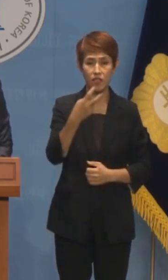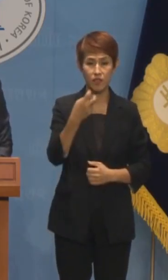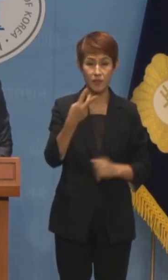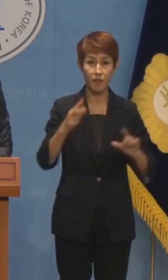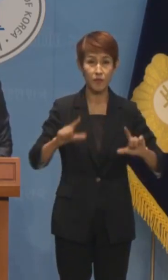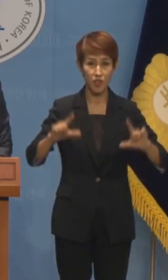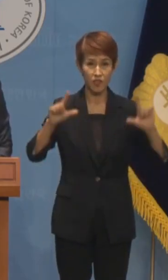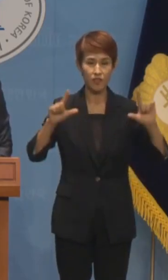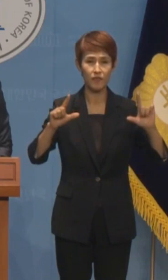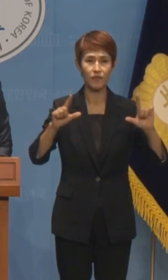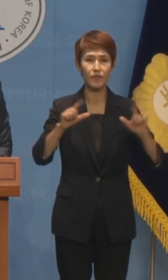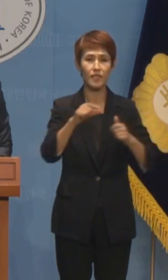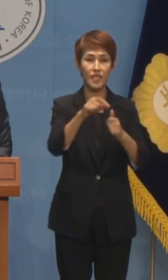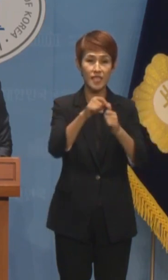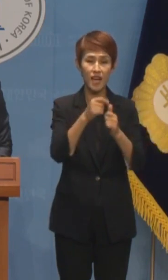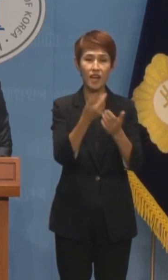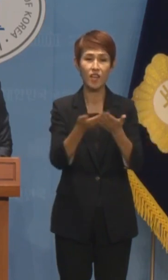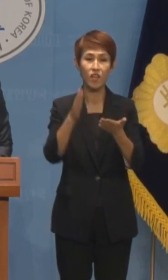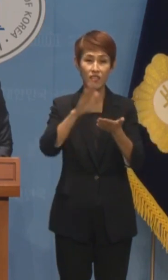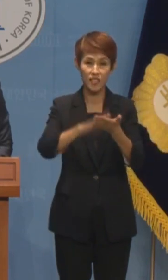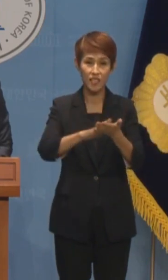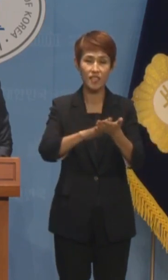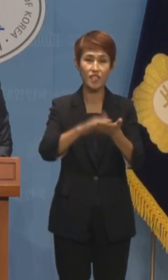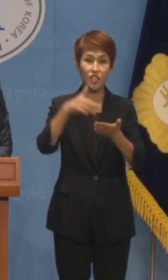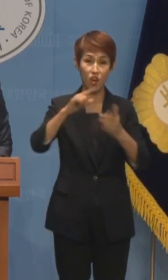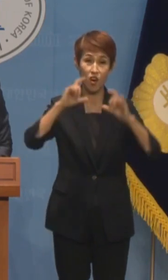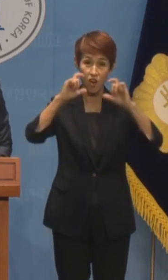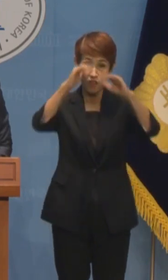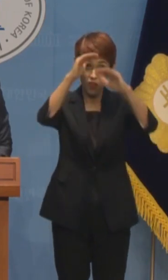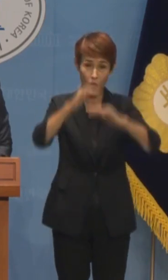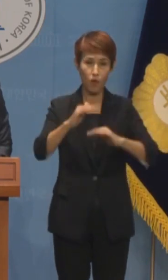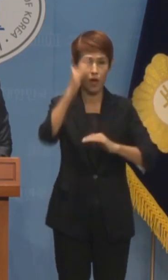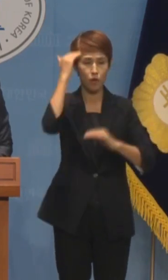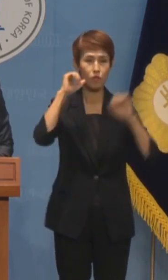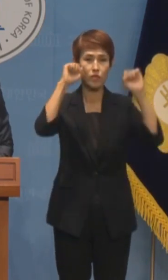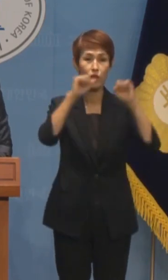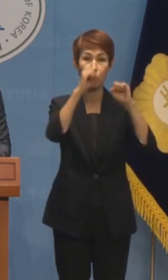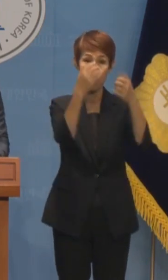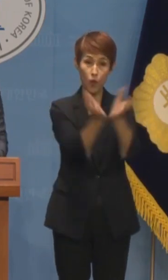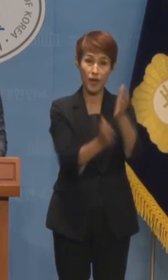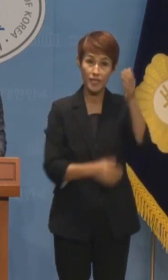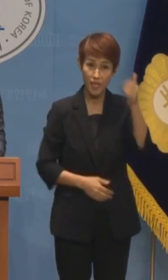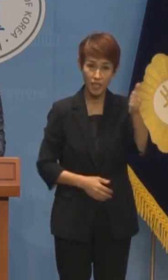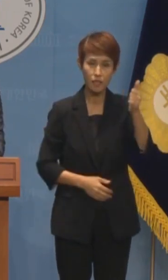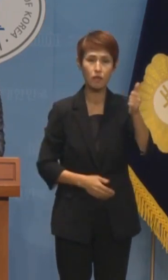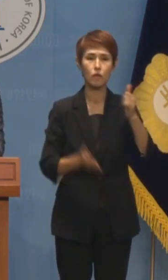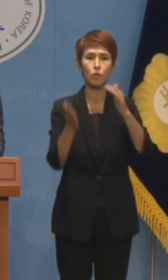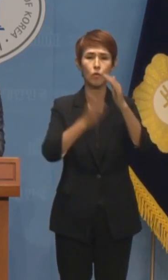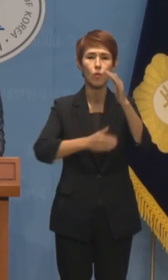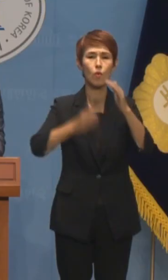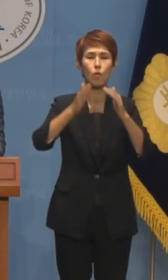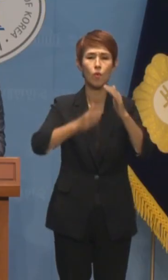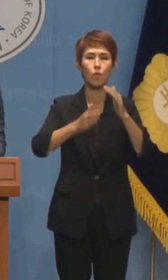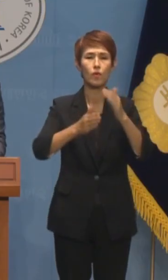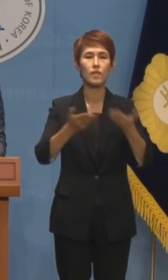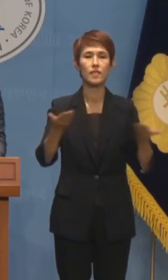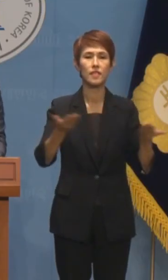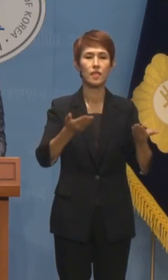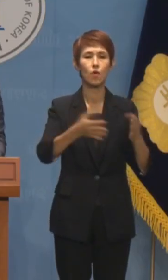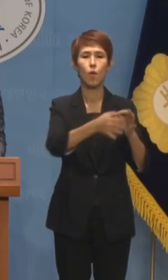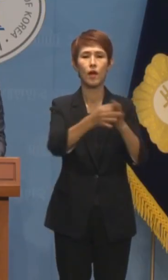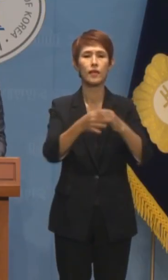2023년 인사혁신처 고시에 따르면 대한체육회장은 공직유관단체의 장으로서